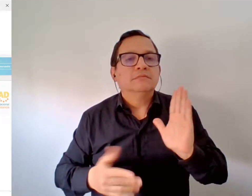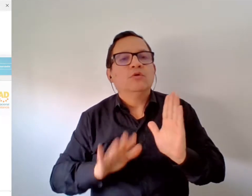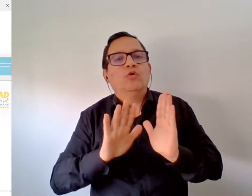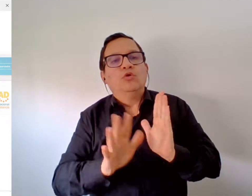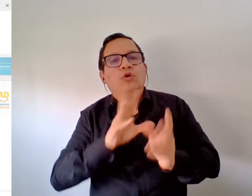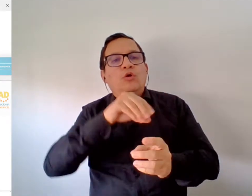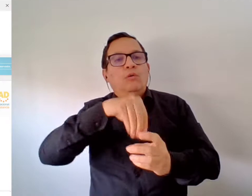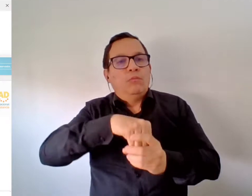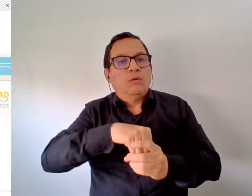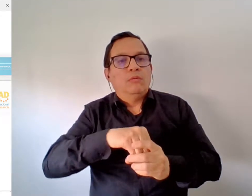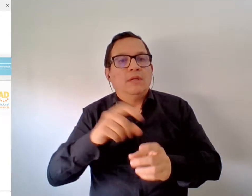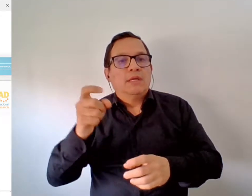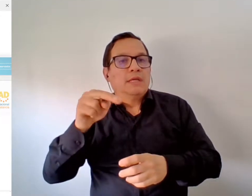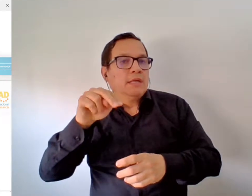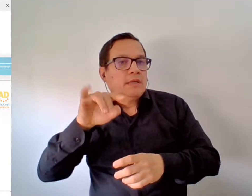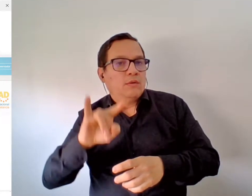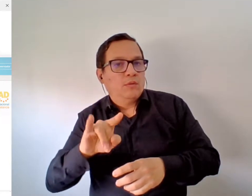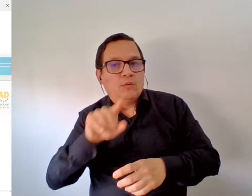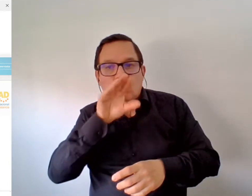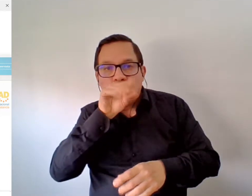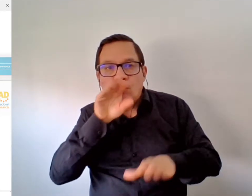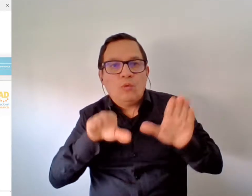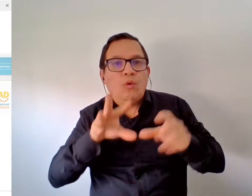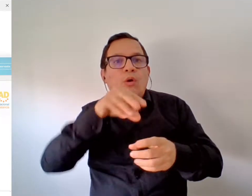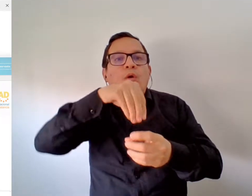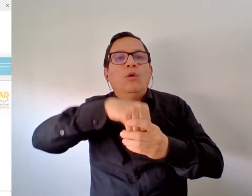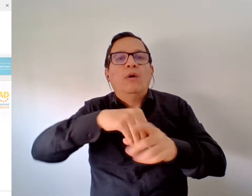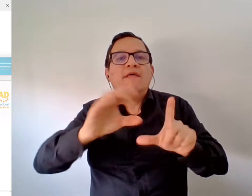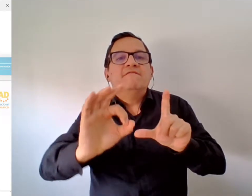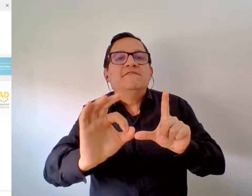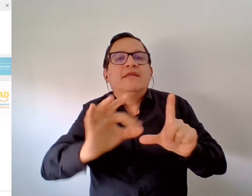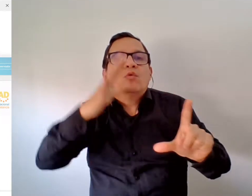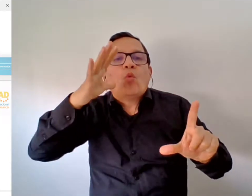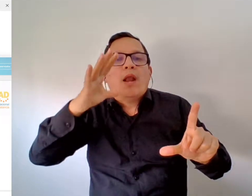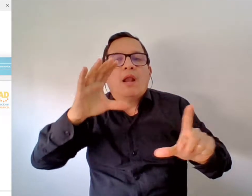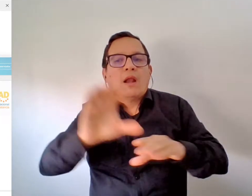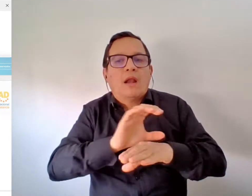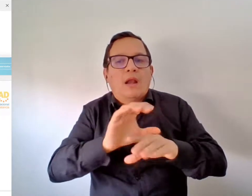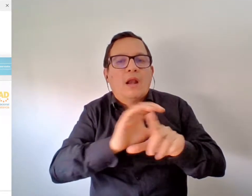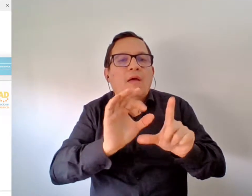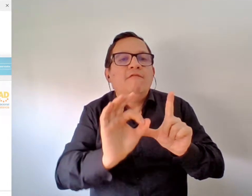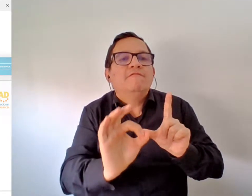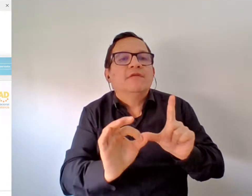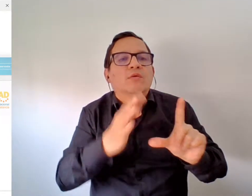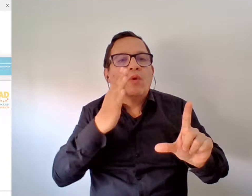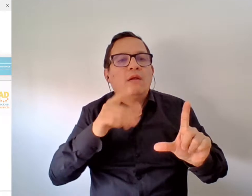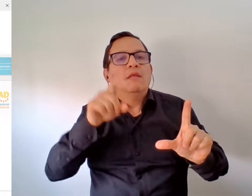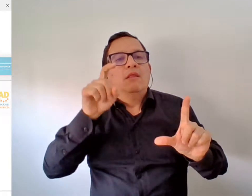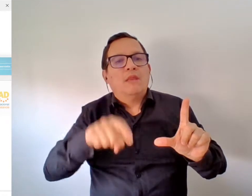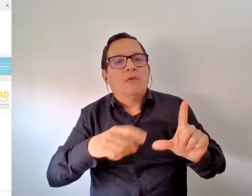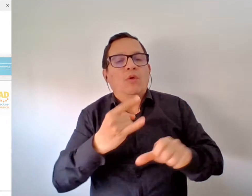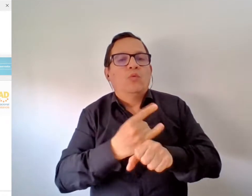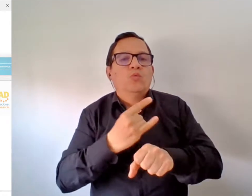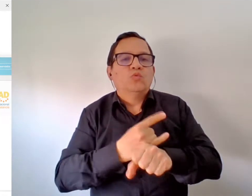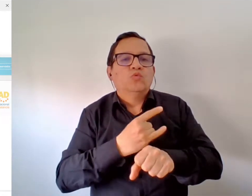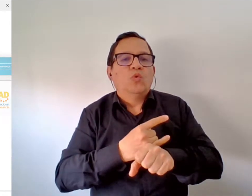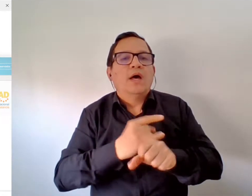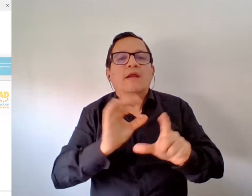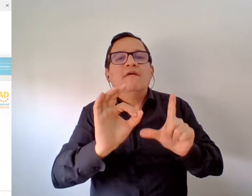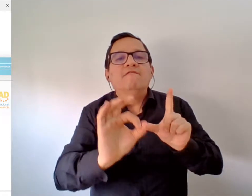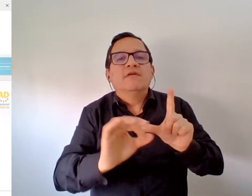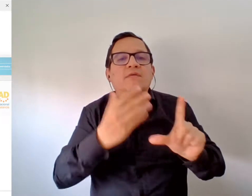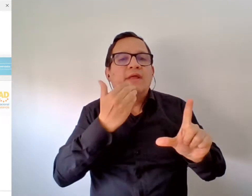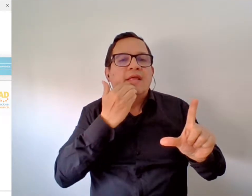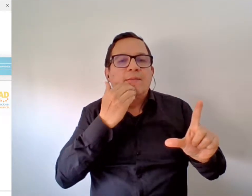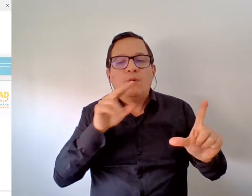Instalación de GNU/Linux sobre máquina virtual. Se debe instalar una máquina